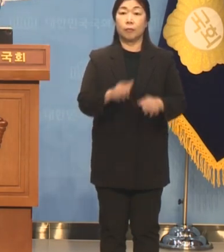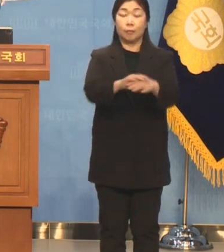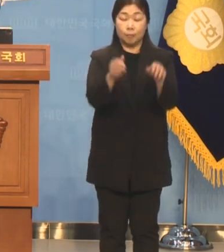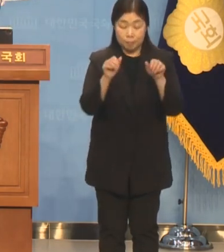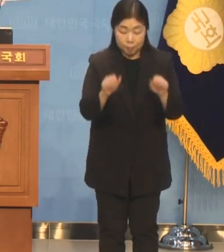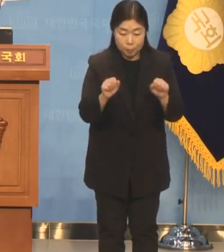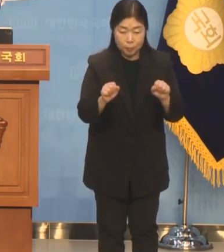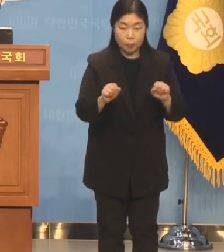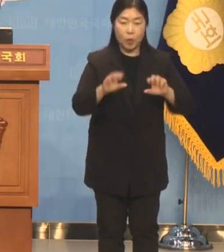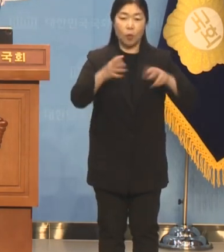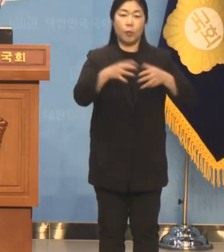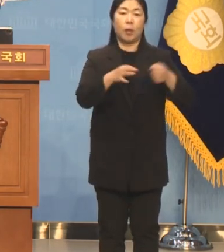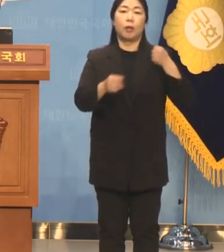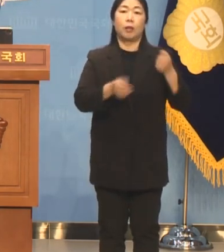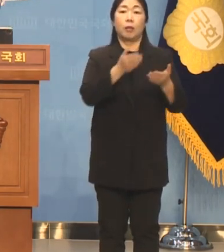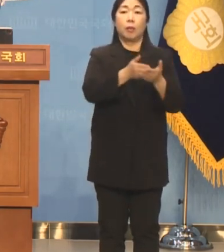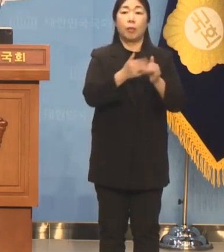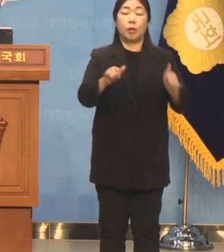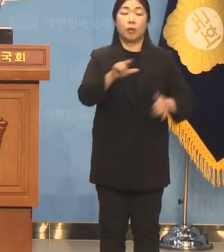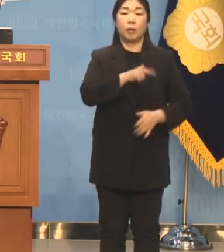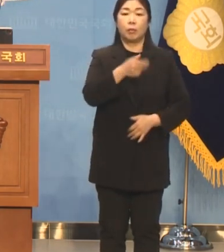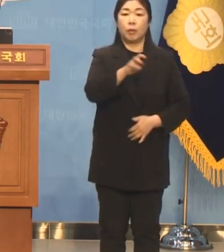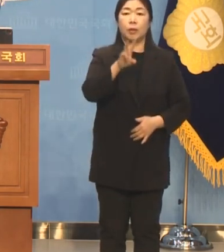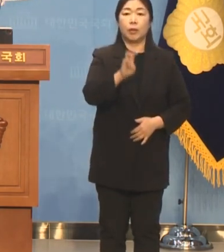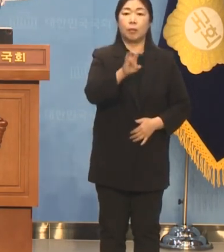안녕하세요. 국민의힘 대변인 김민수입니다.